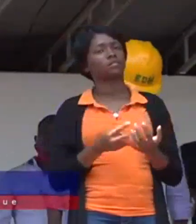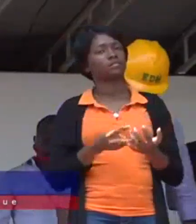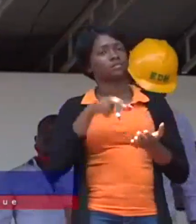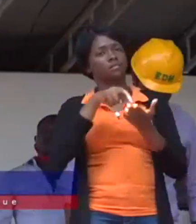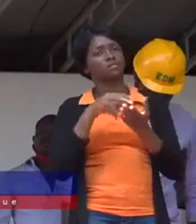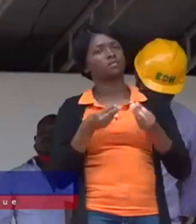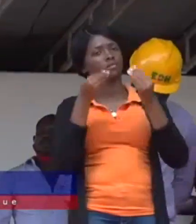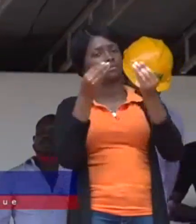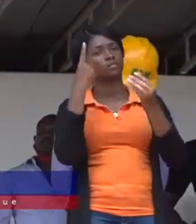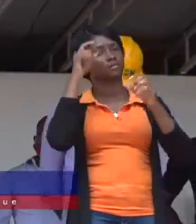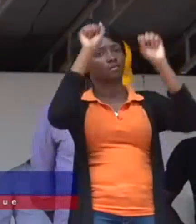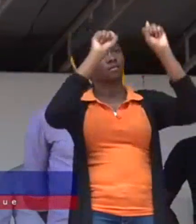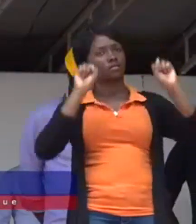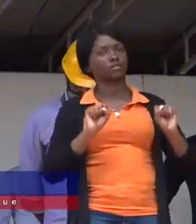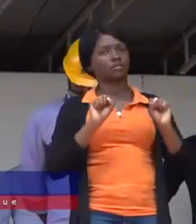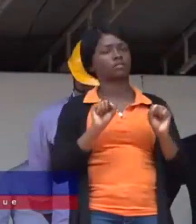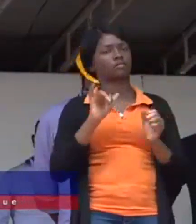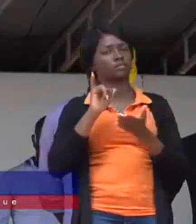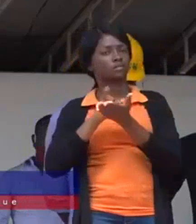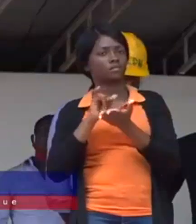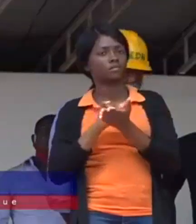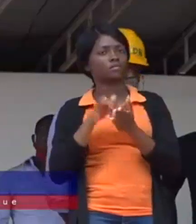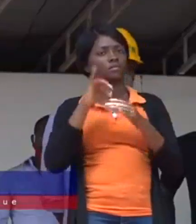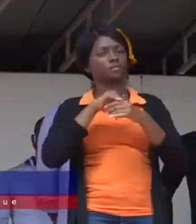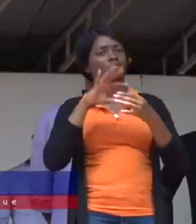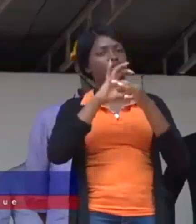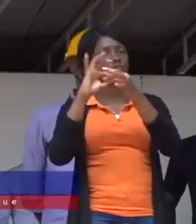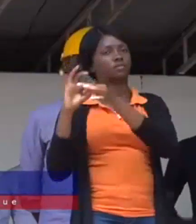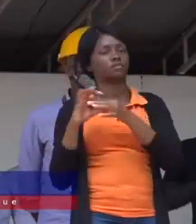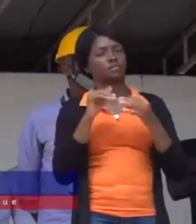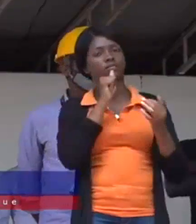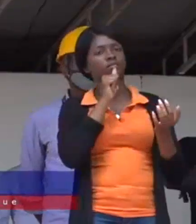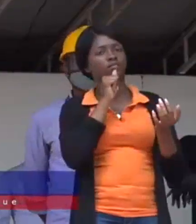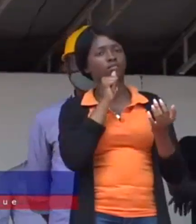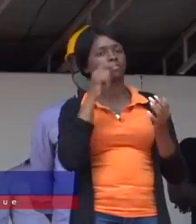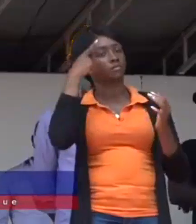pour nous monter système téléphérique là, non partenariat public-privé. Parce que